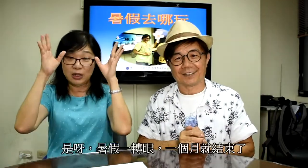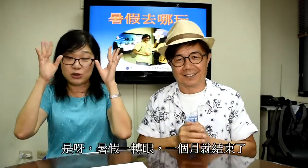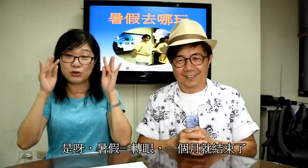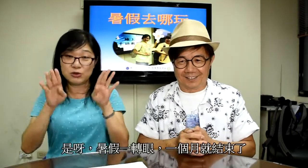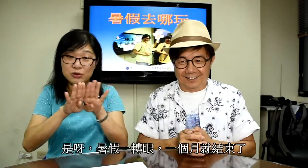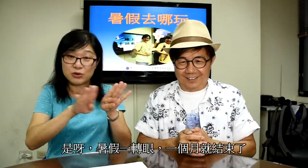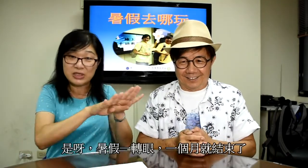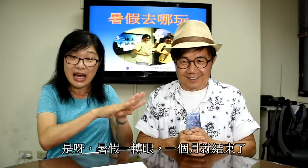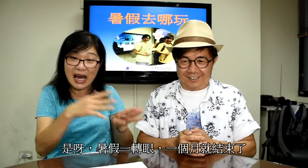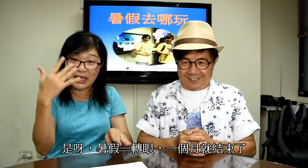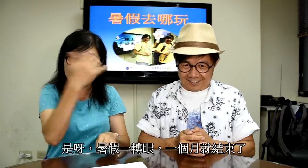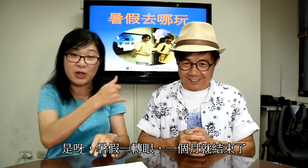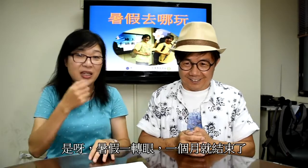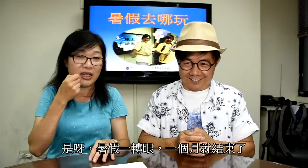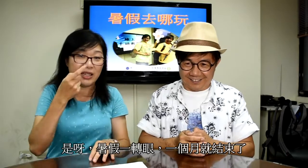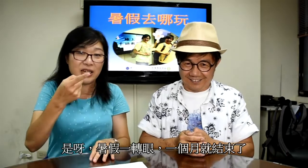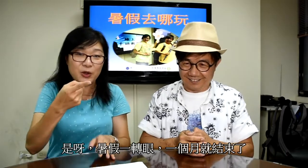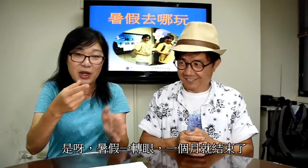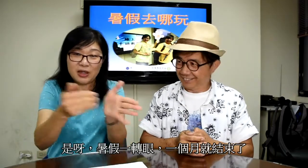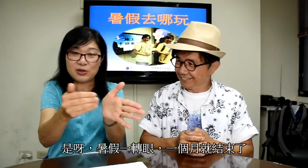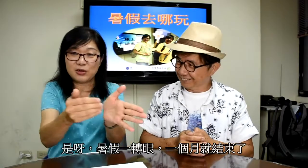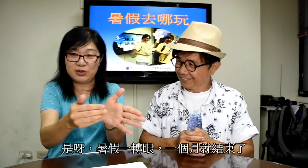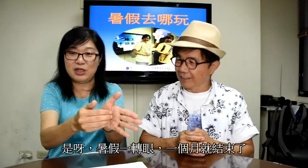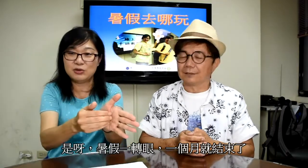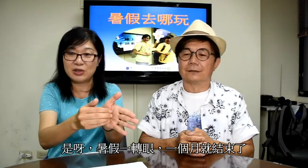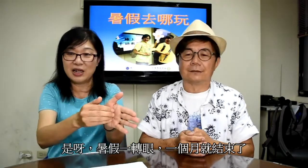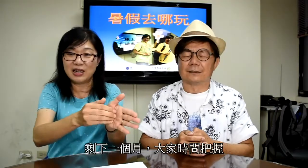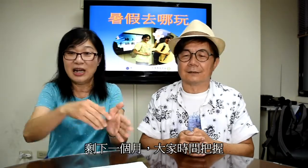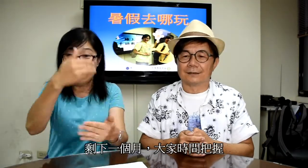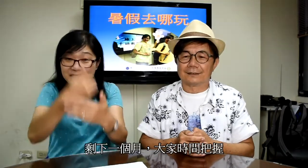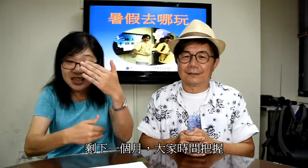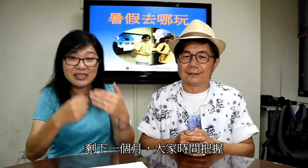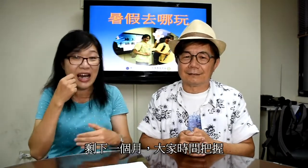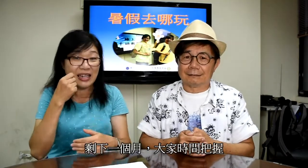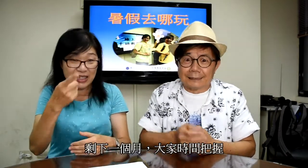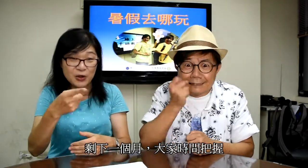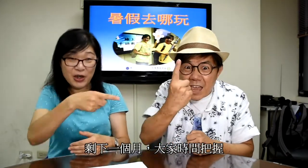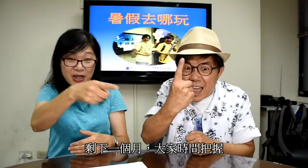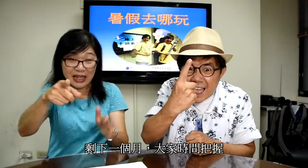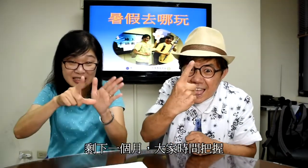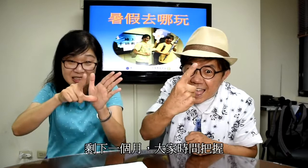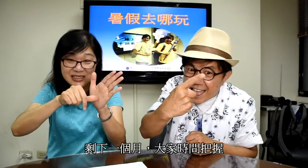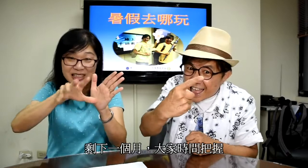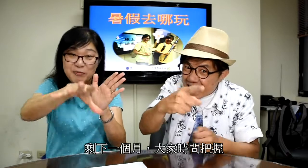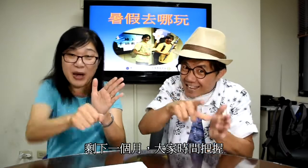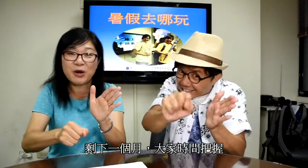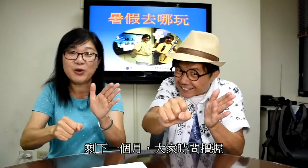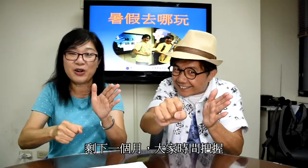暑假一转眼一个月就结束了，剩下一个月，大家时间把握，